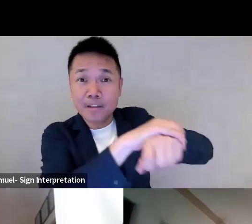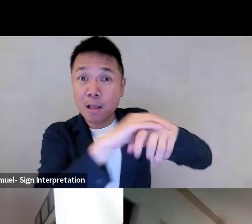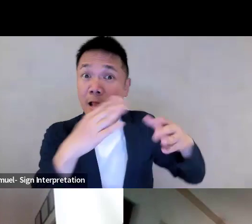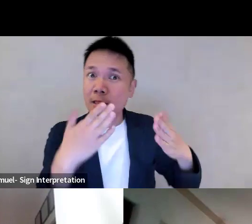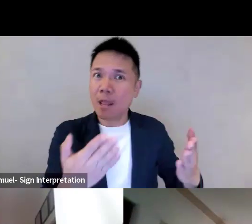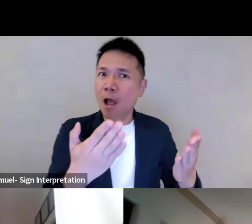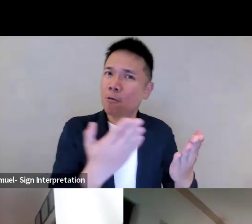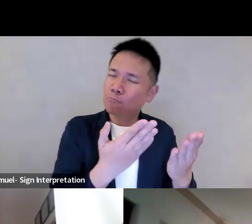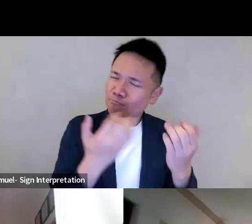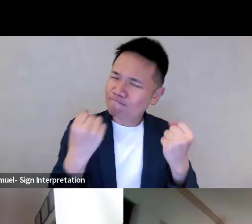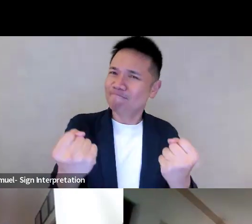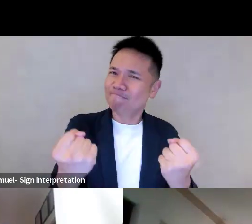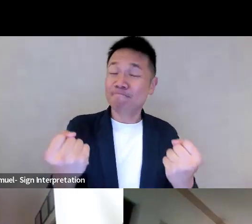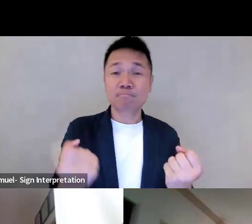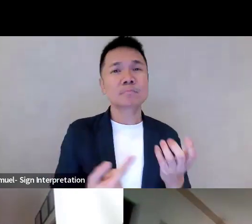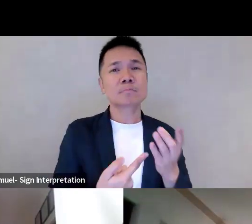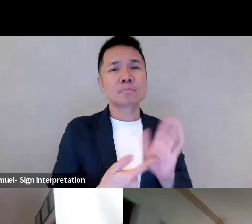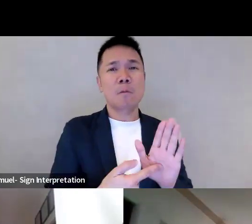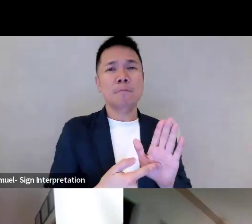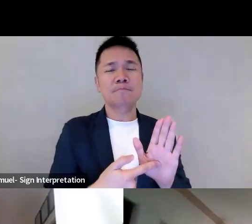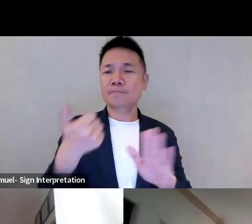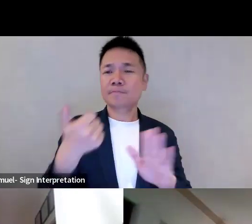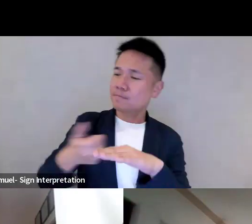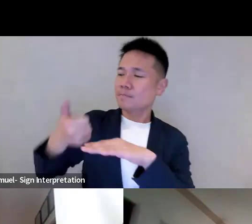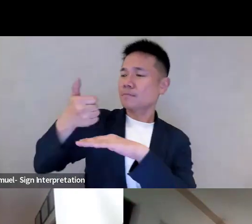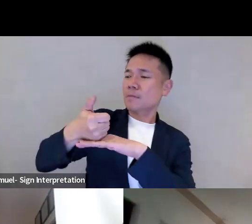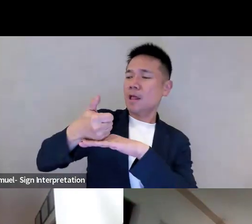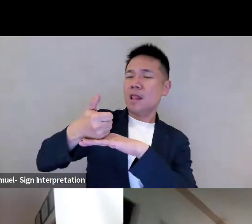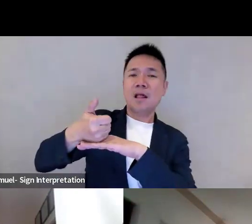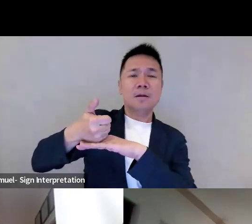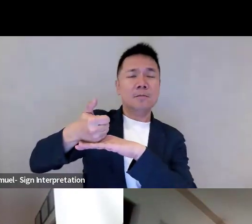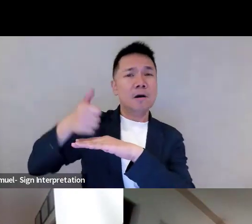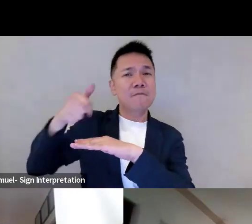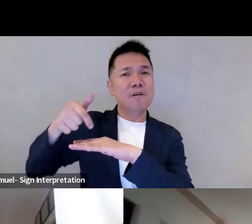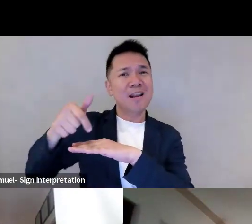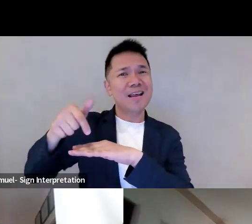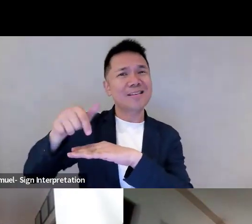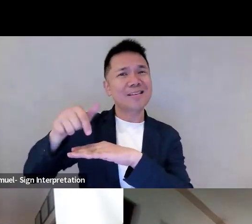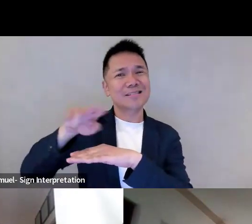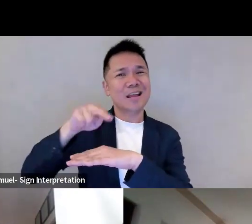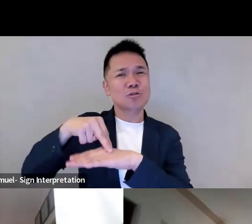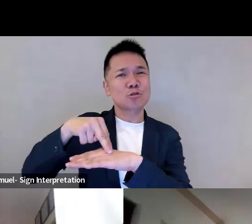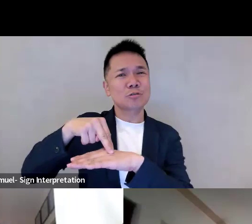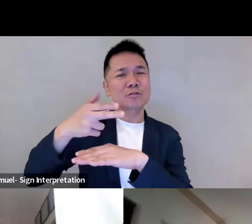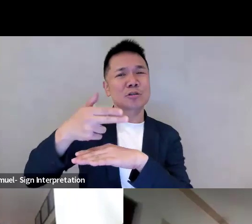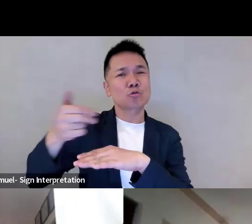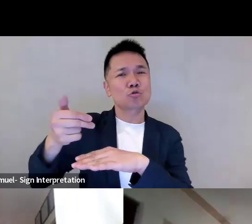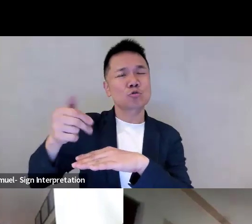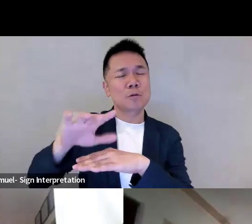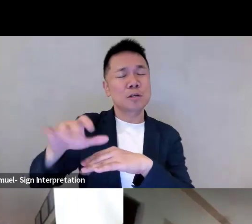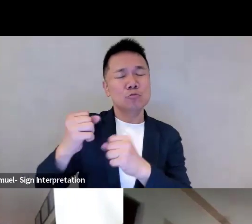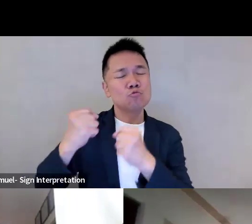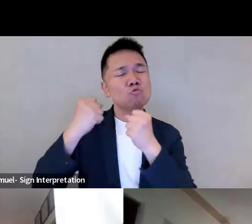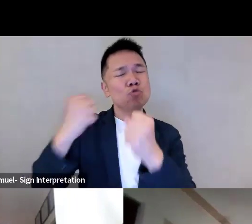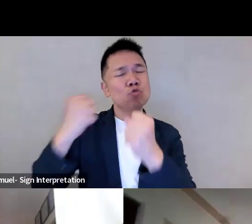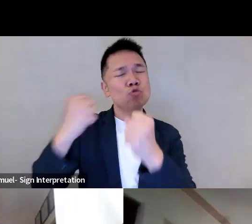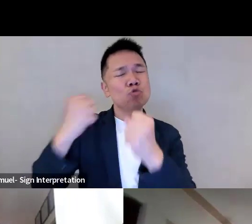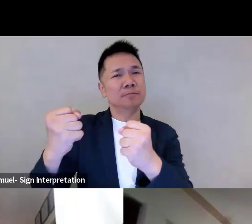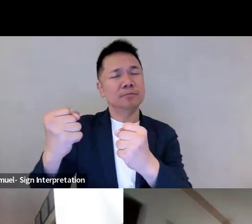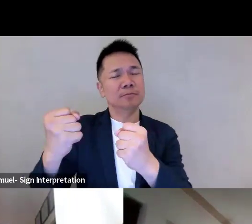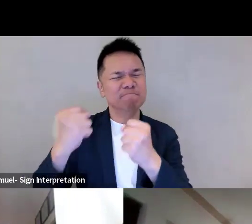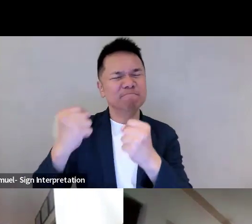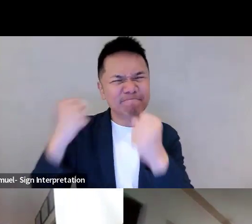他说的，他是他牵着我的手一路这样走来，让我成为我今